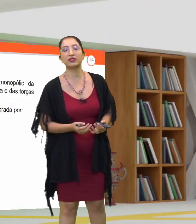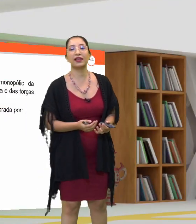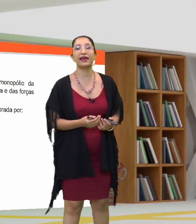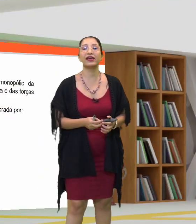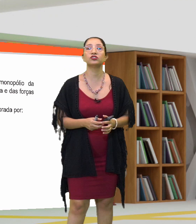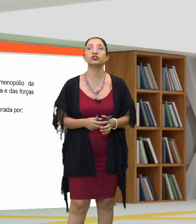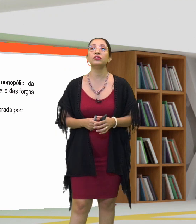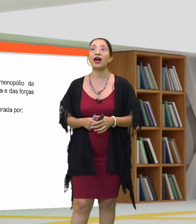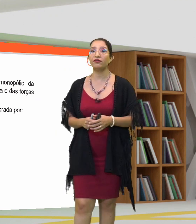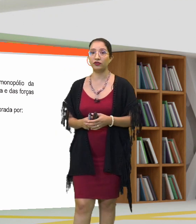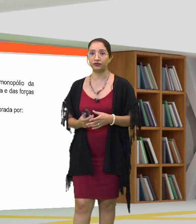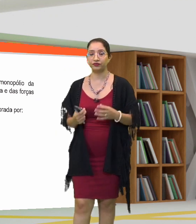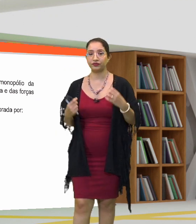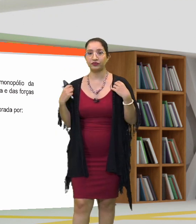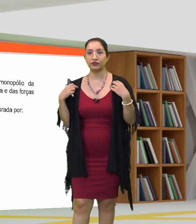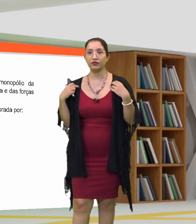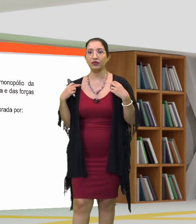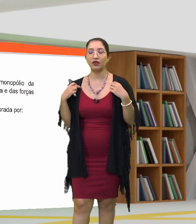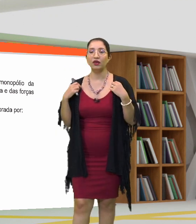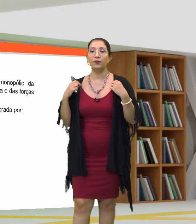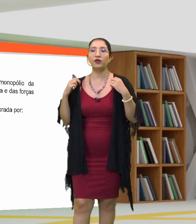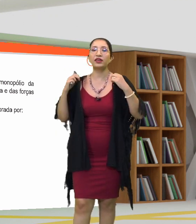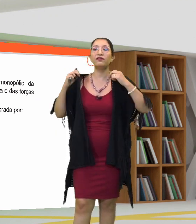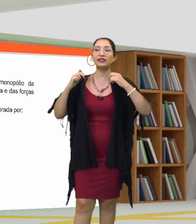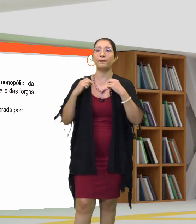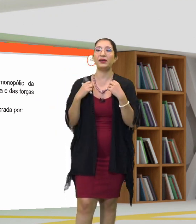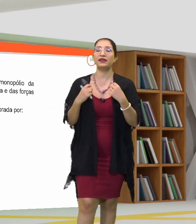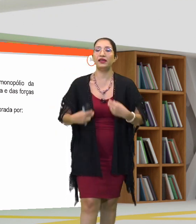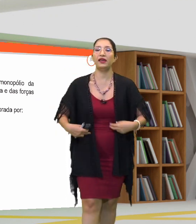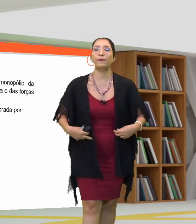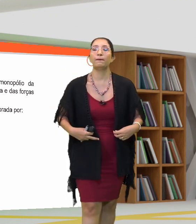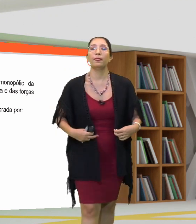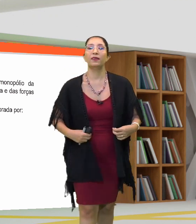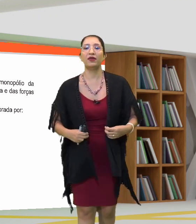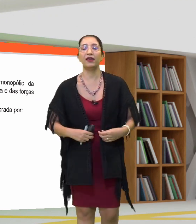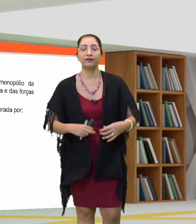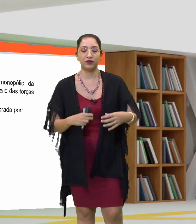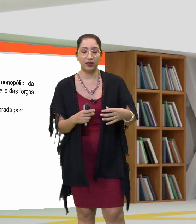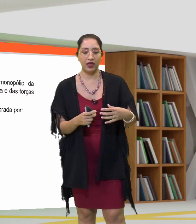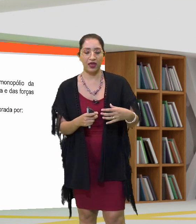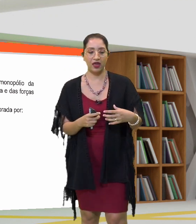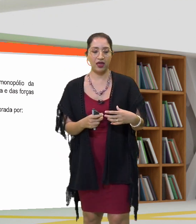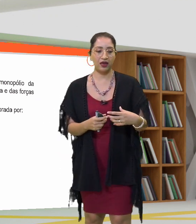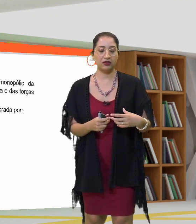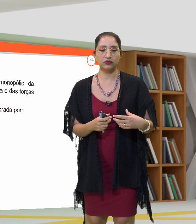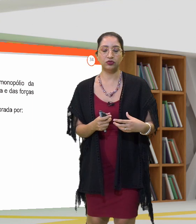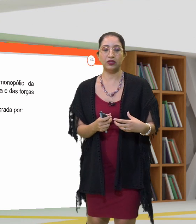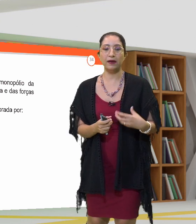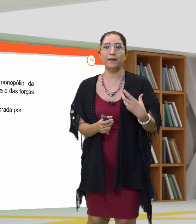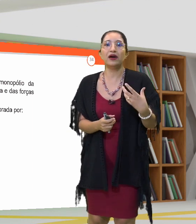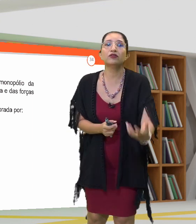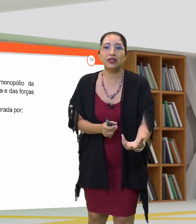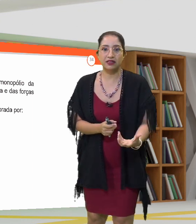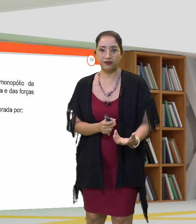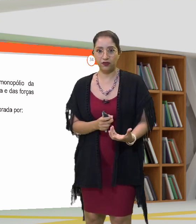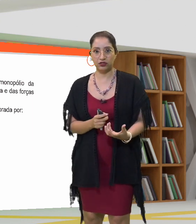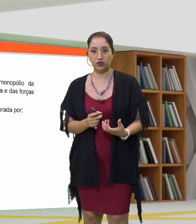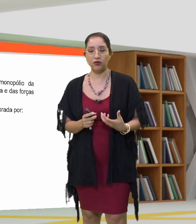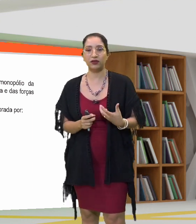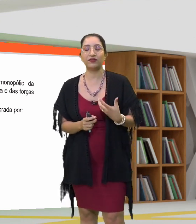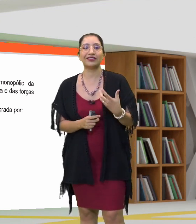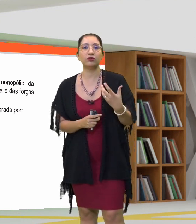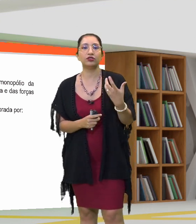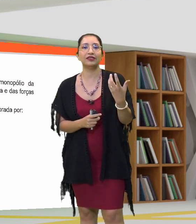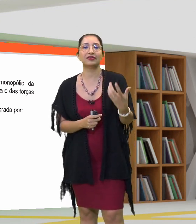Estado usa, ela é questionável, porque vai depender, né, do tamanho dessa